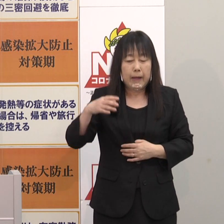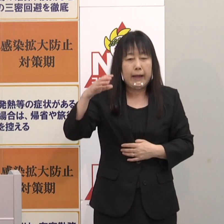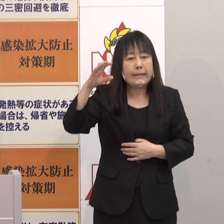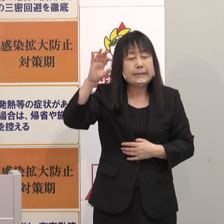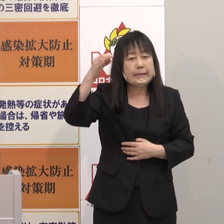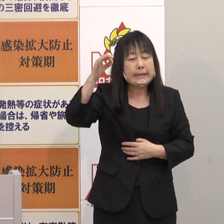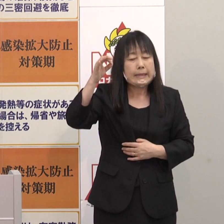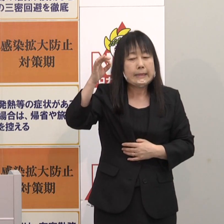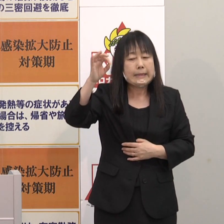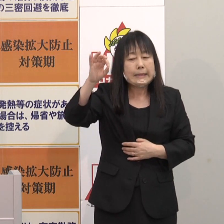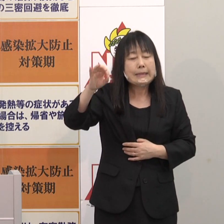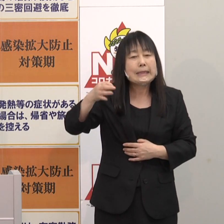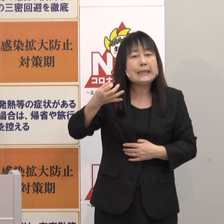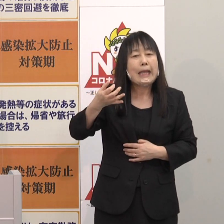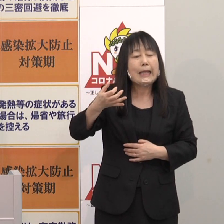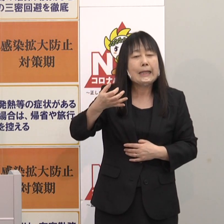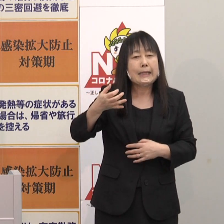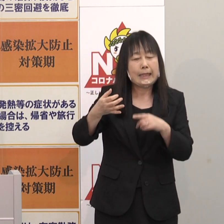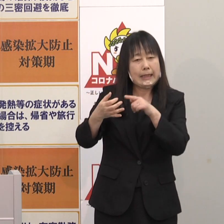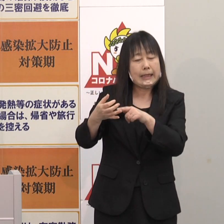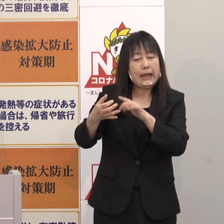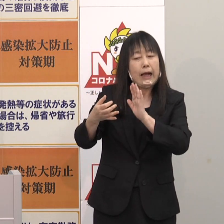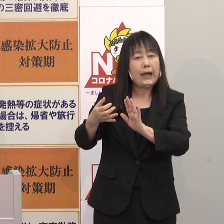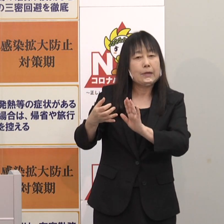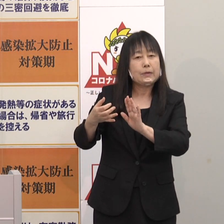っております。